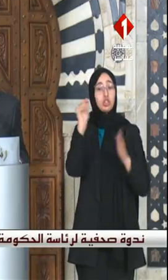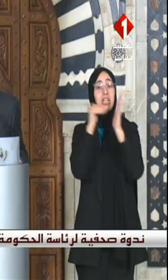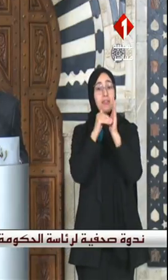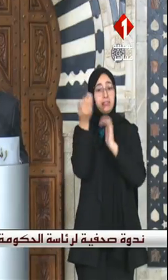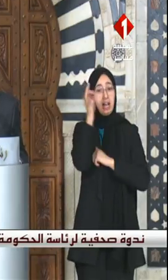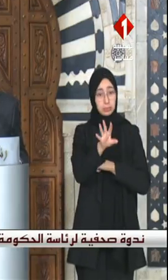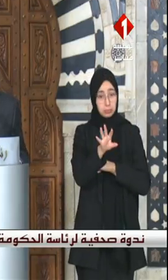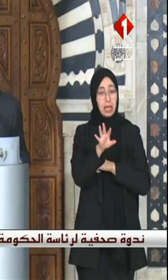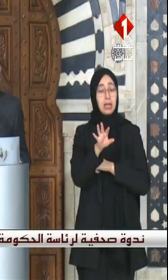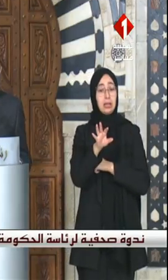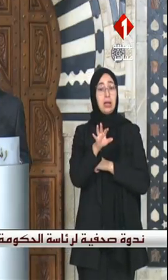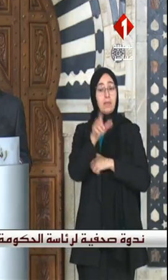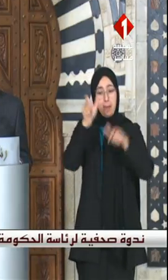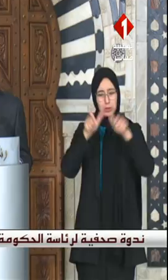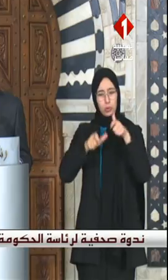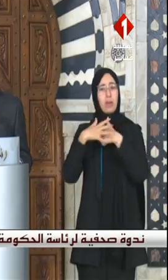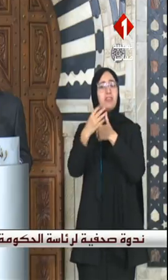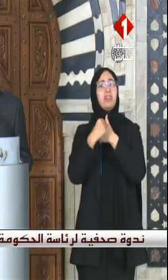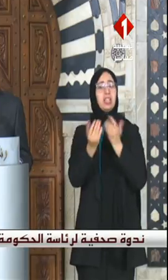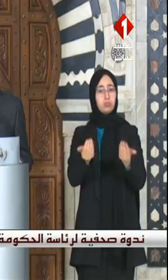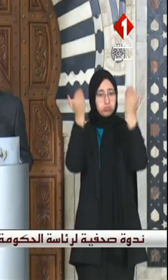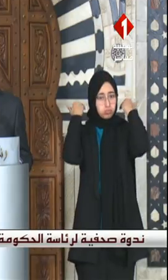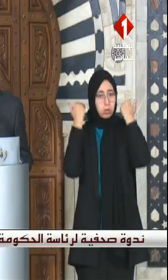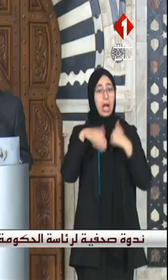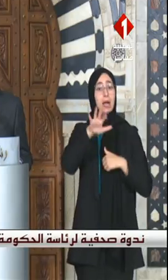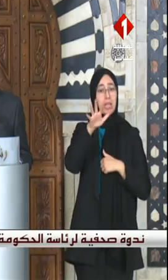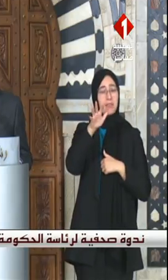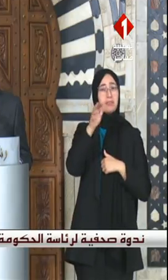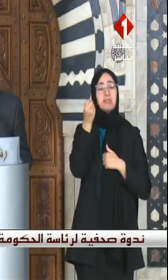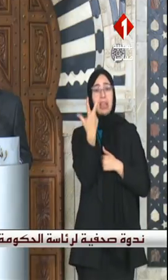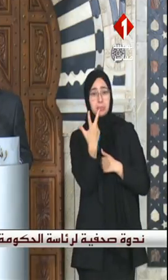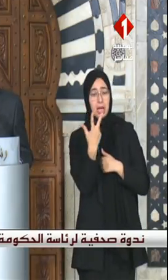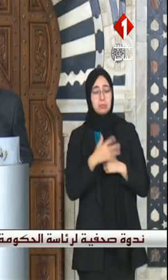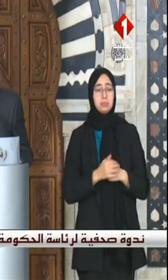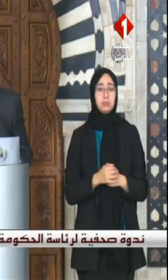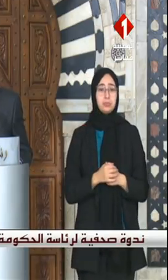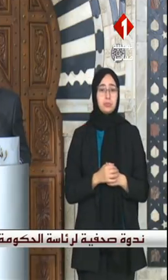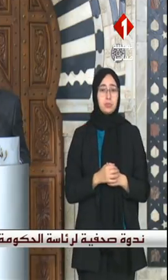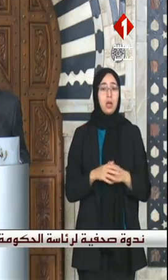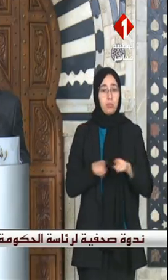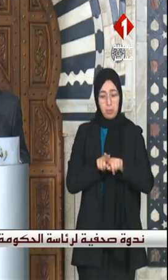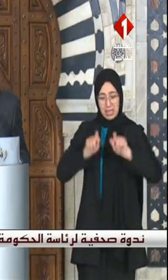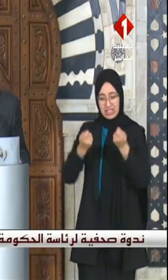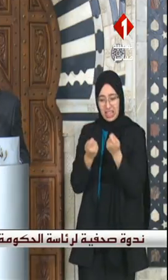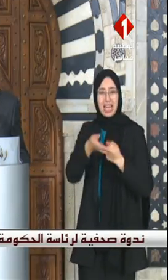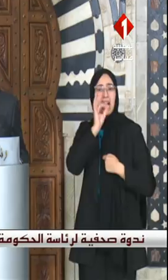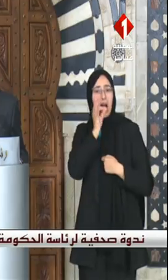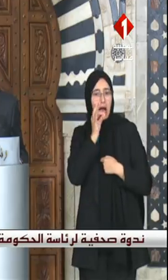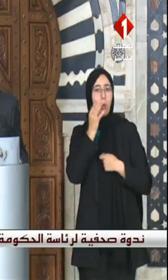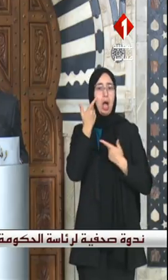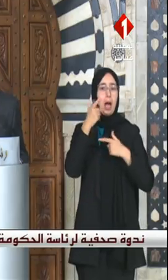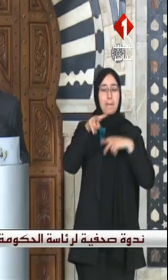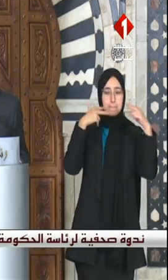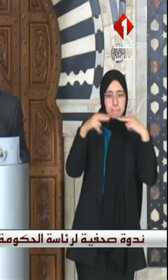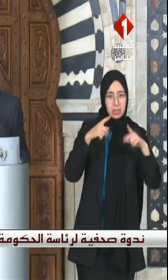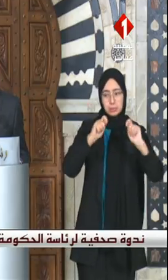تم تحرير محاضر حضر الجولان فقط 5300، وأيضا تم حتى غلق محاضر تجارية وسط فقط كذلك